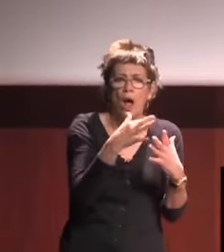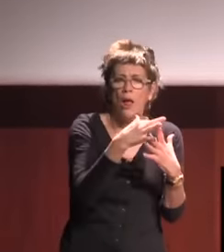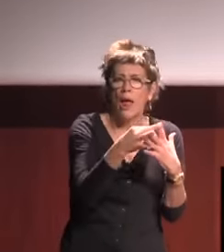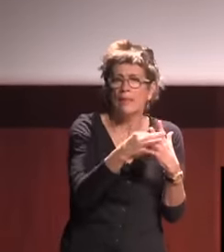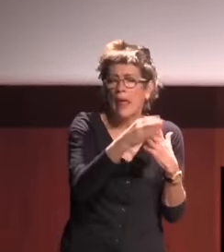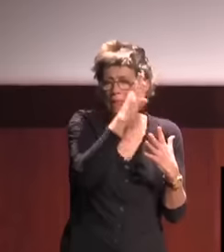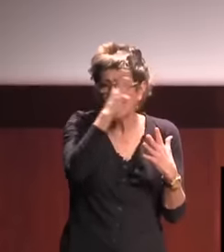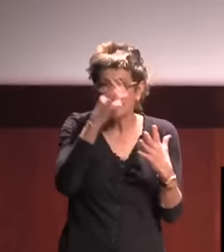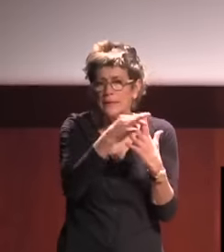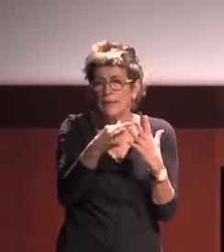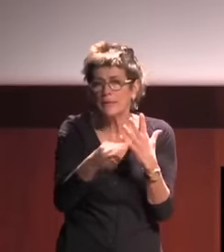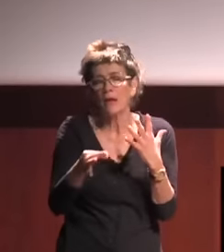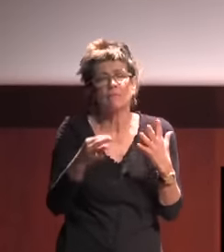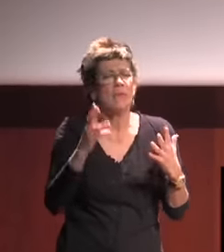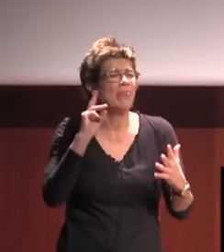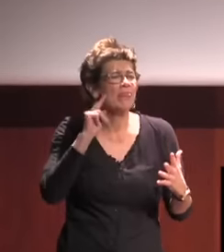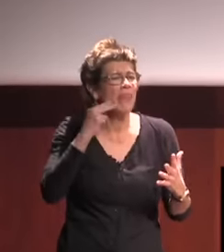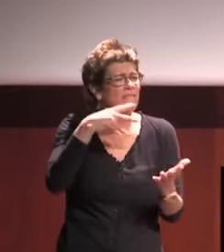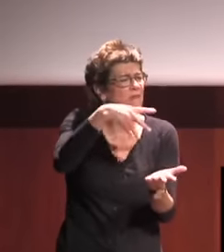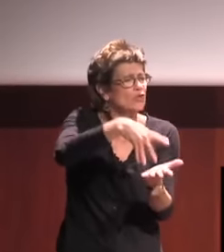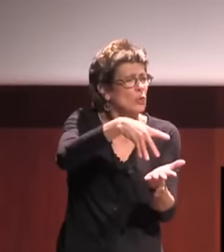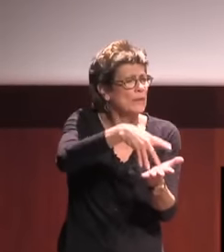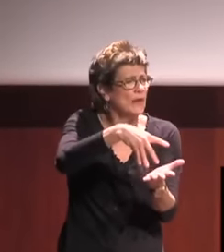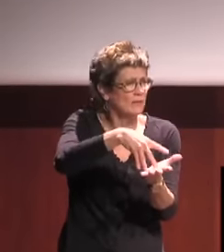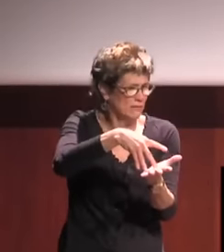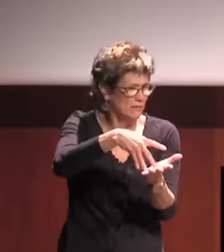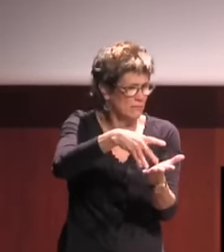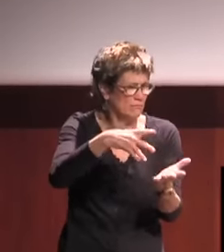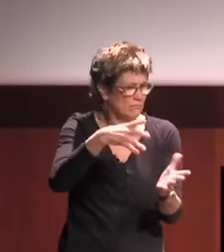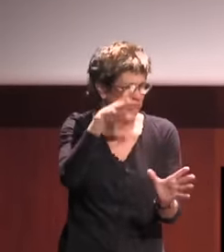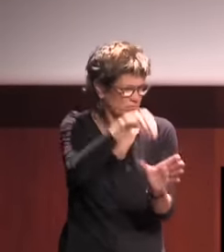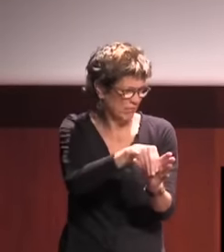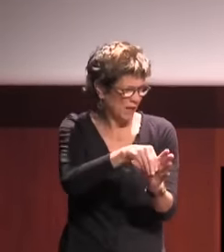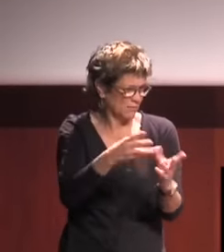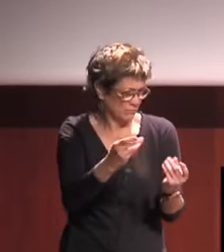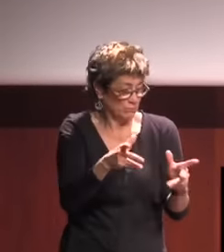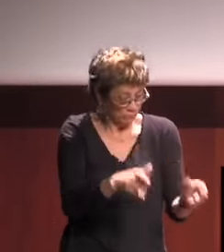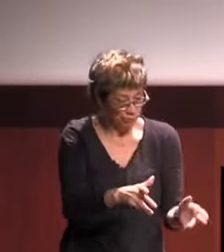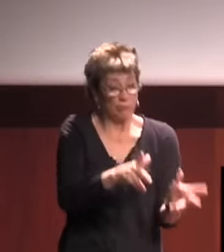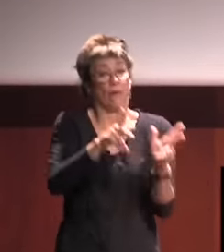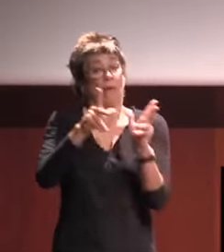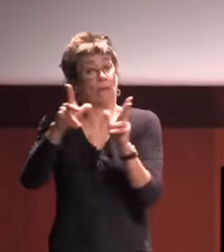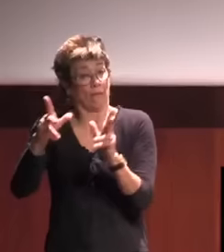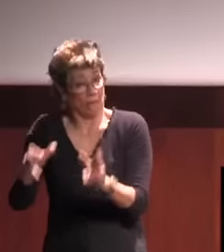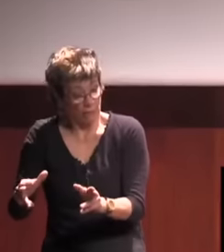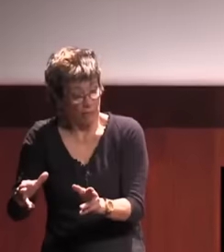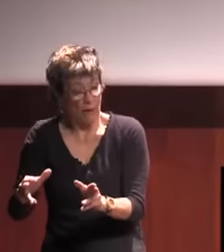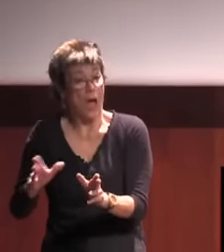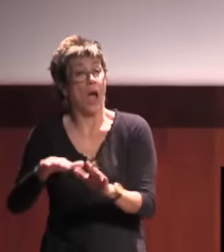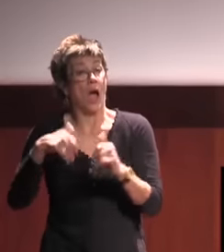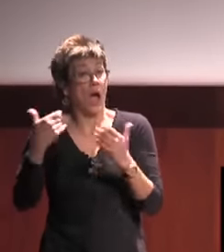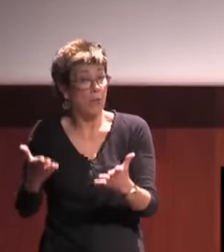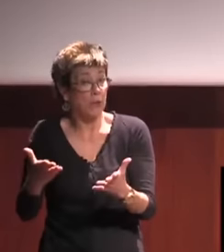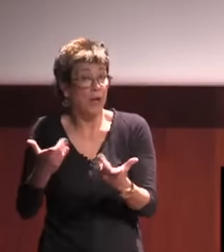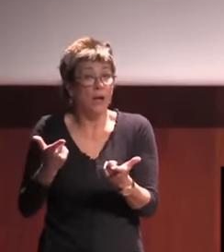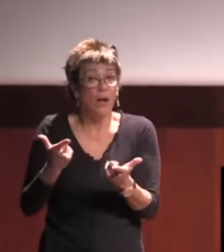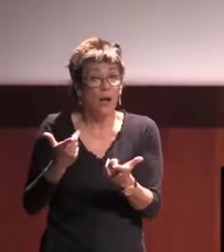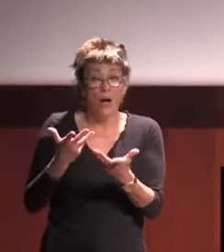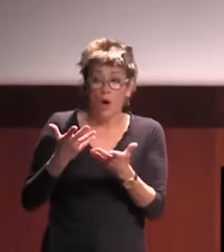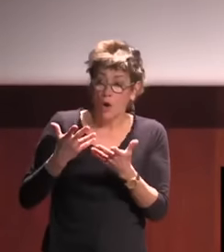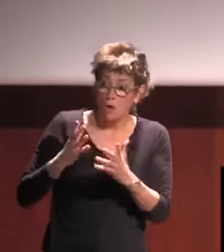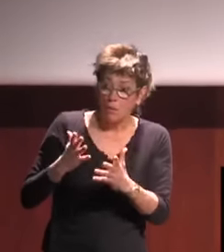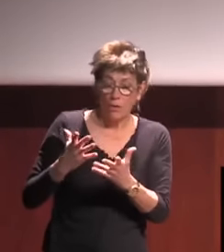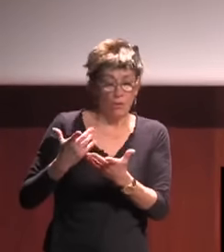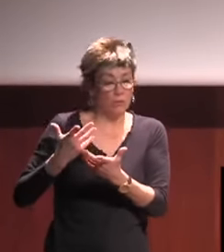vais nommer Deaf Studies pour faire vite. Je m'attarderai ensuite sur ce qu'est la décision de vouloir partager